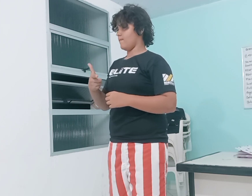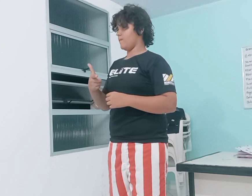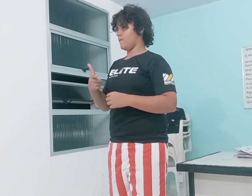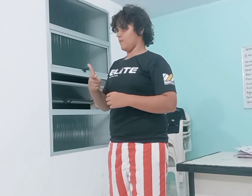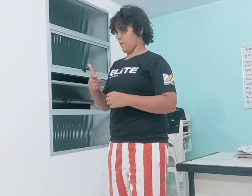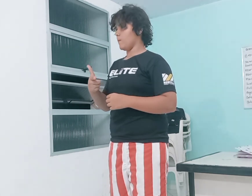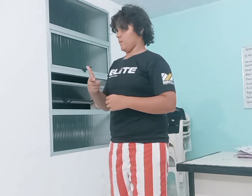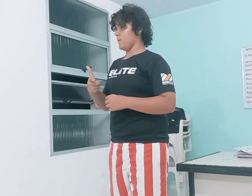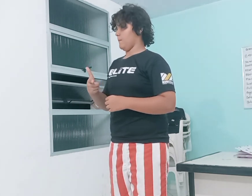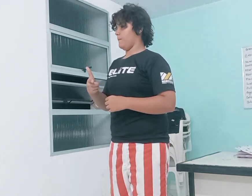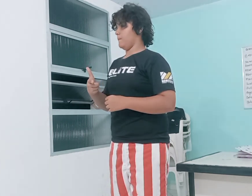2012.